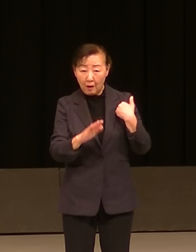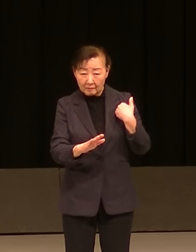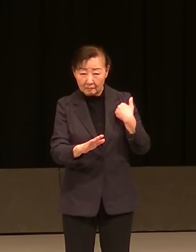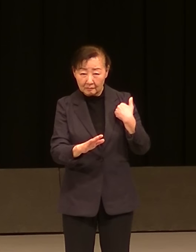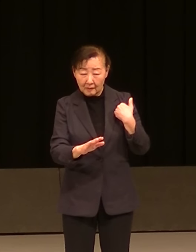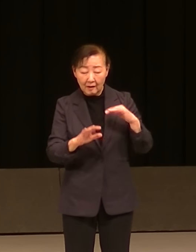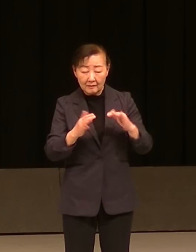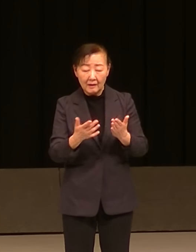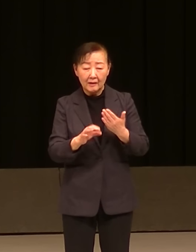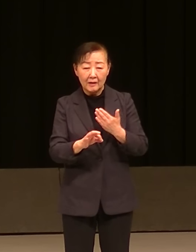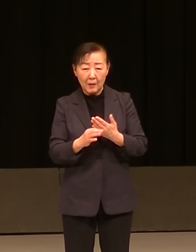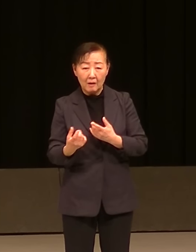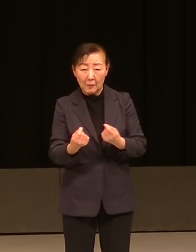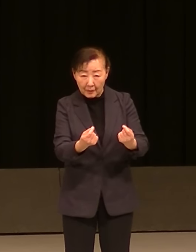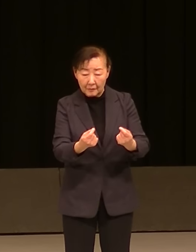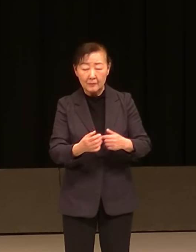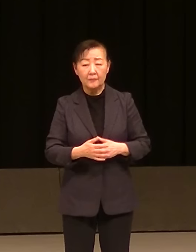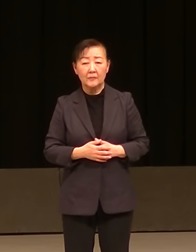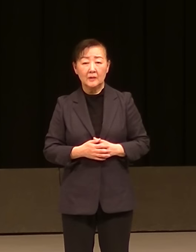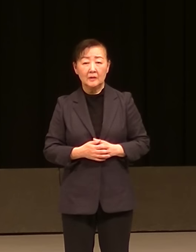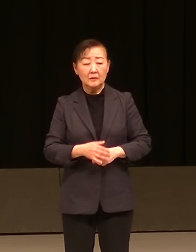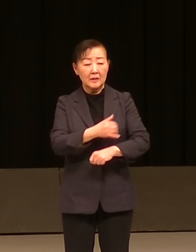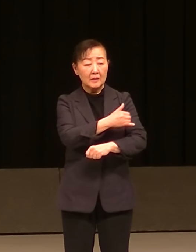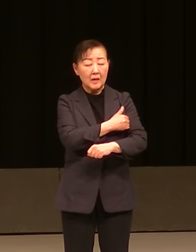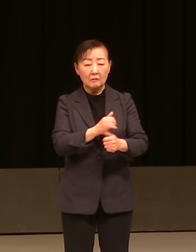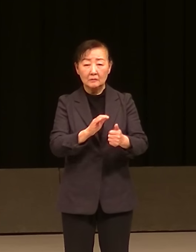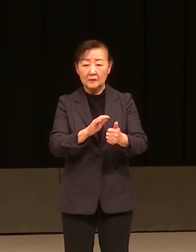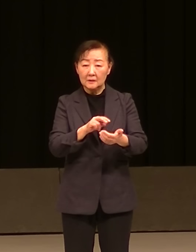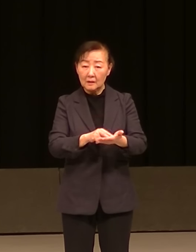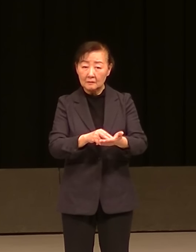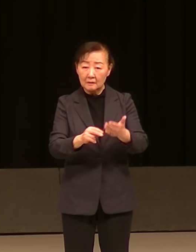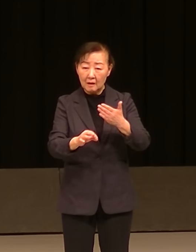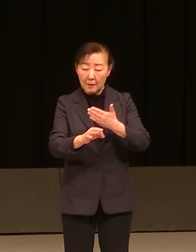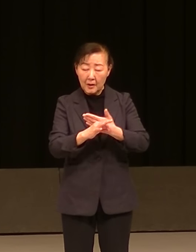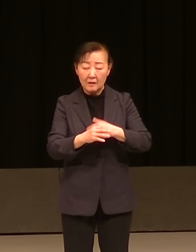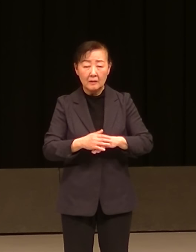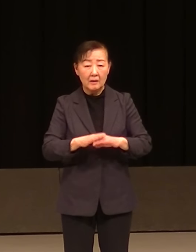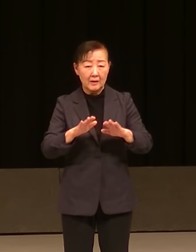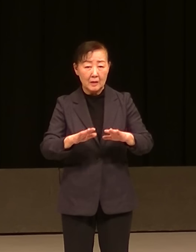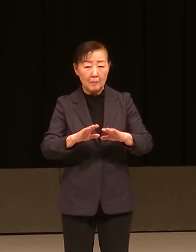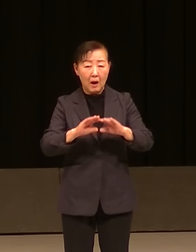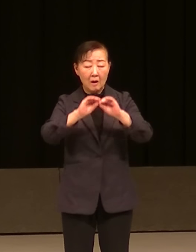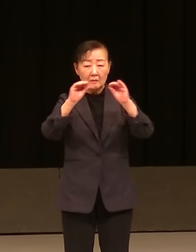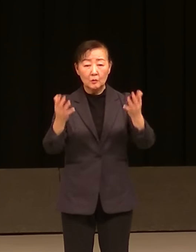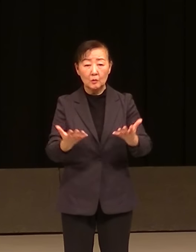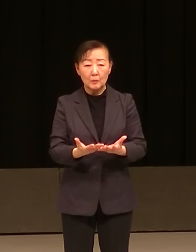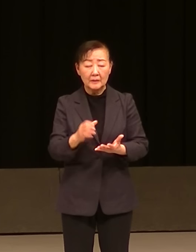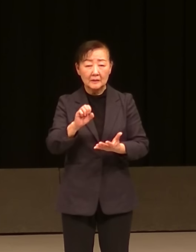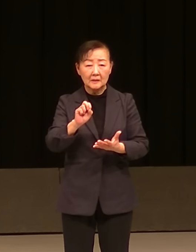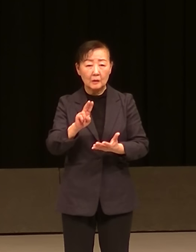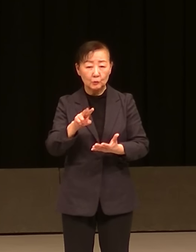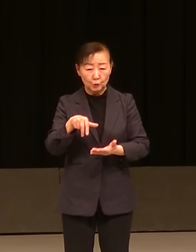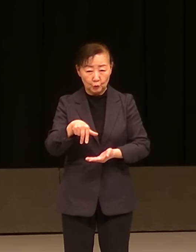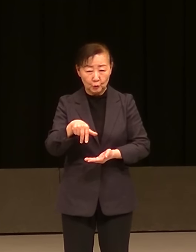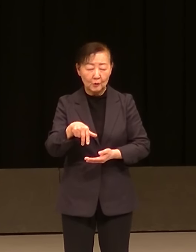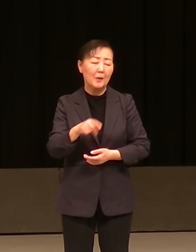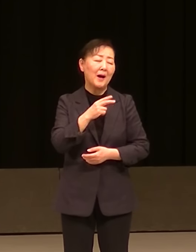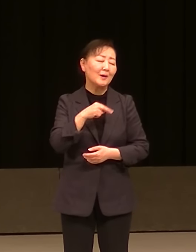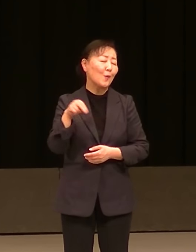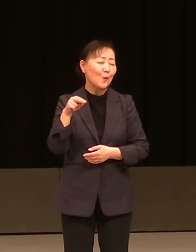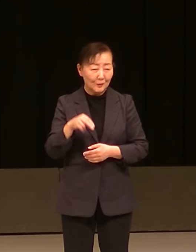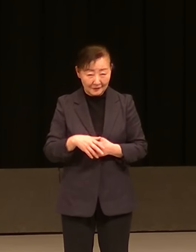と思います。でそれに役に立ってくれるのであれば、今グローバルサウスという、これもまた横